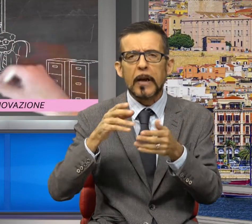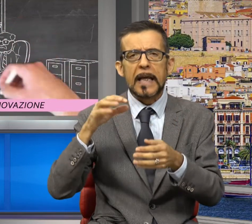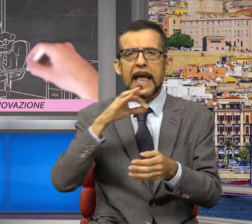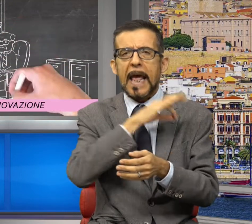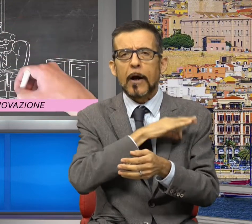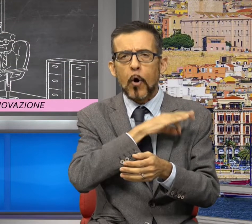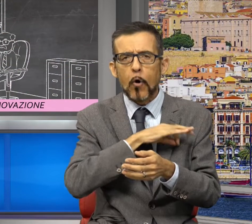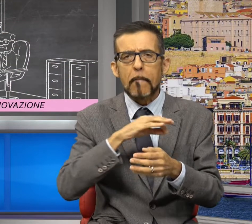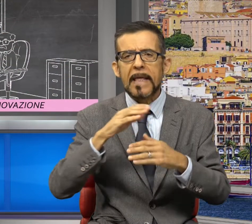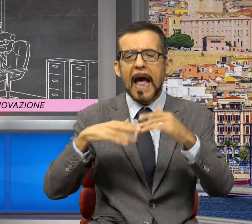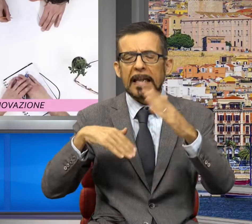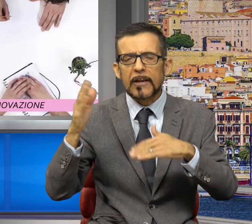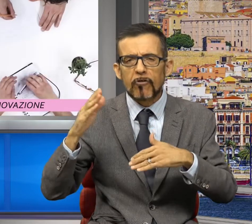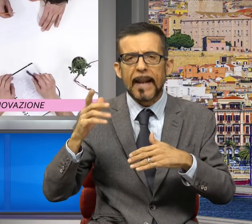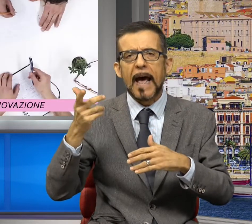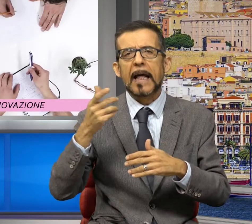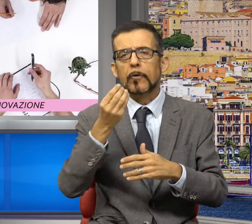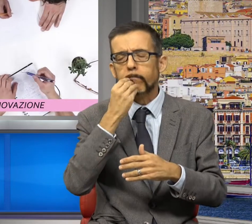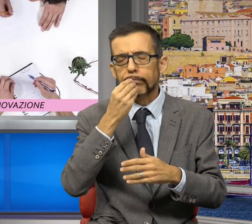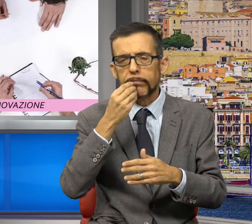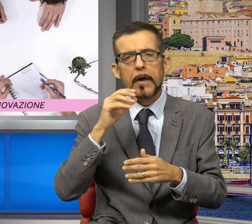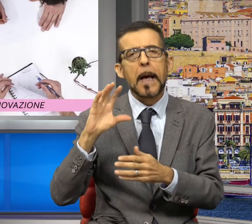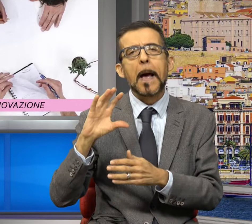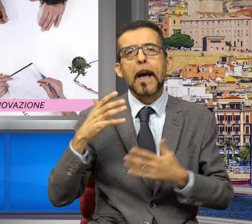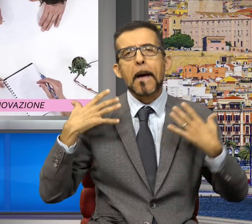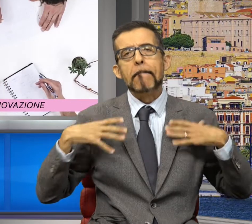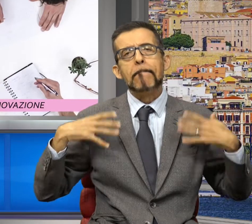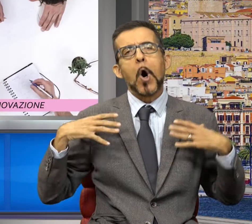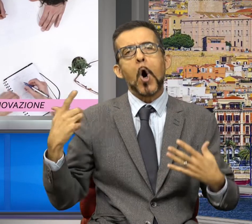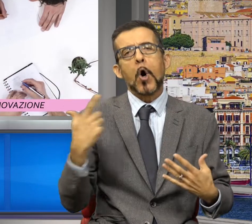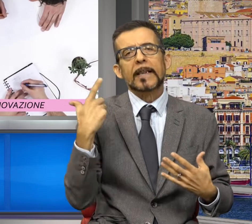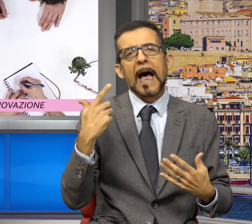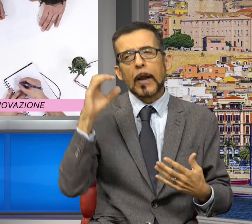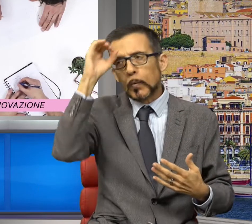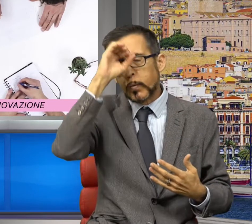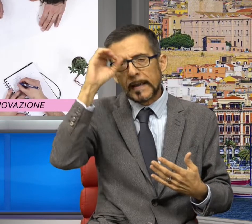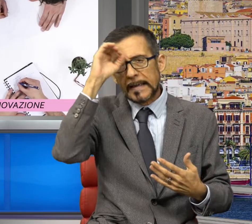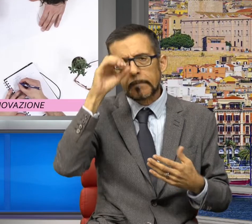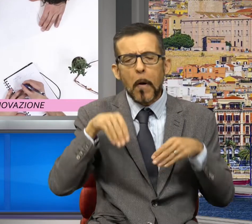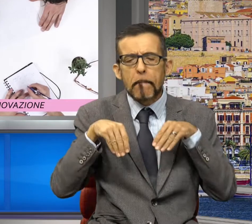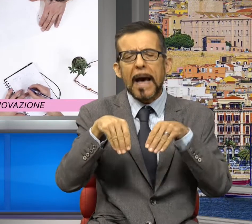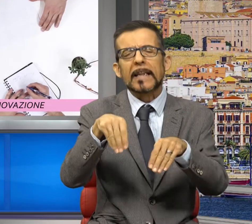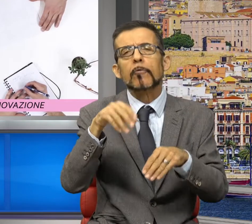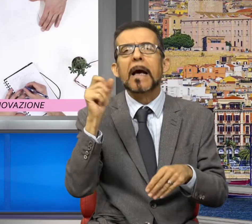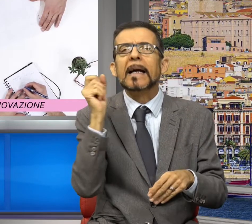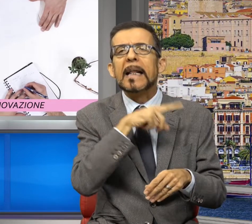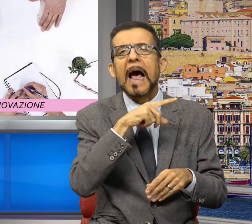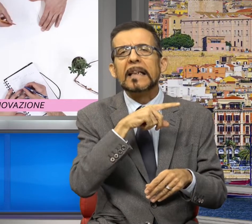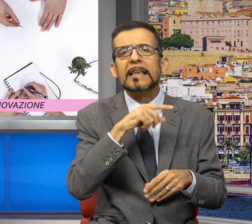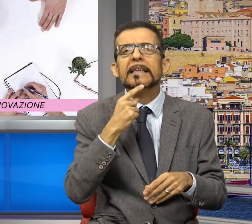agroalimentare, per finire con moda e turismo. La partecipazione agli incontri sarà gratuita, aperta a imprese, liberi professionisti, tecnici che operano